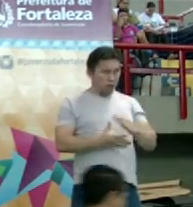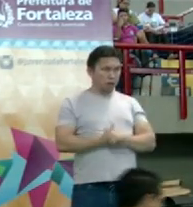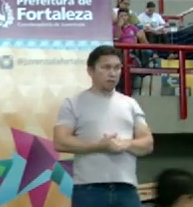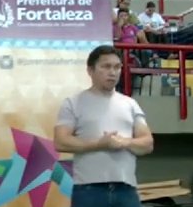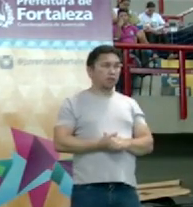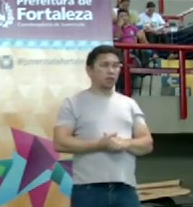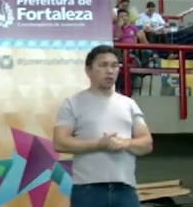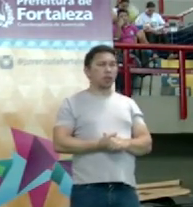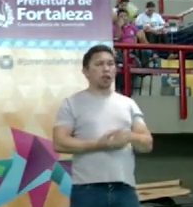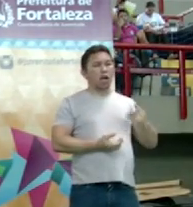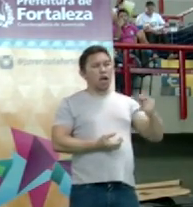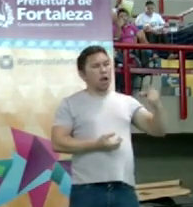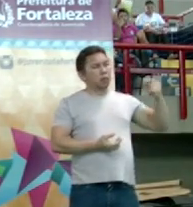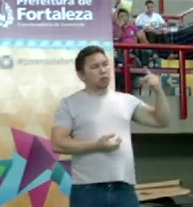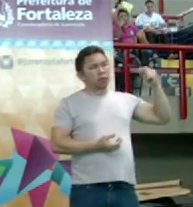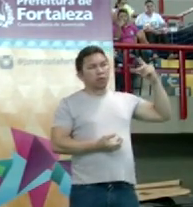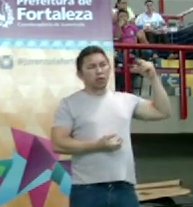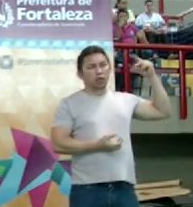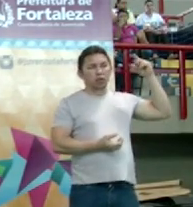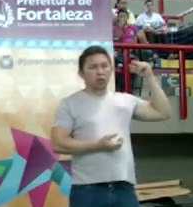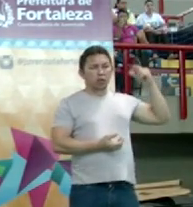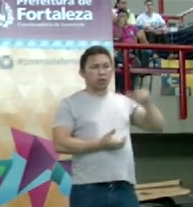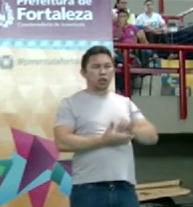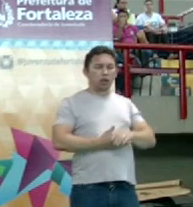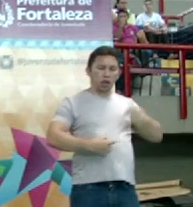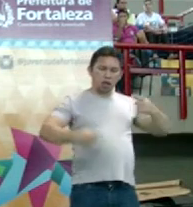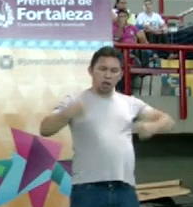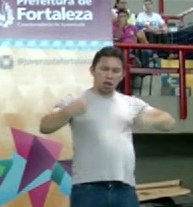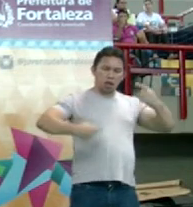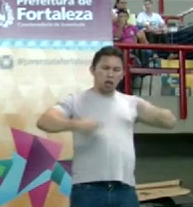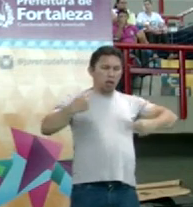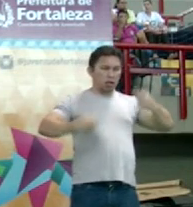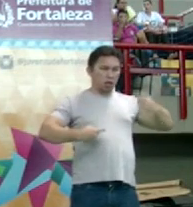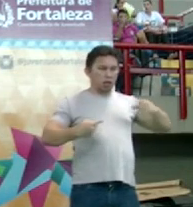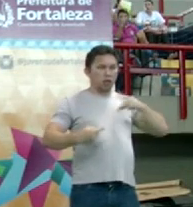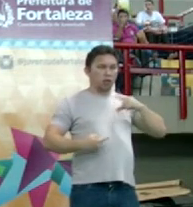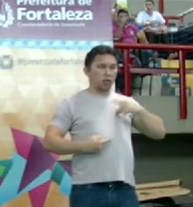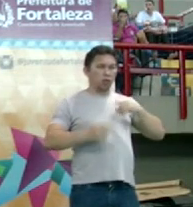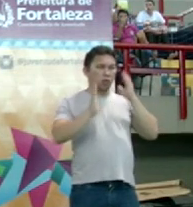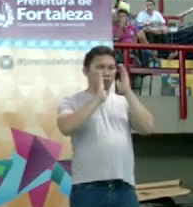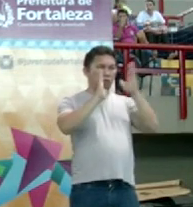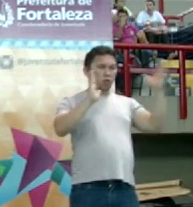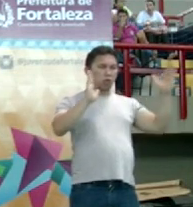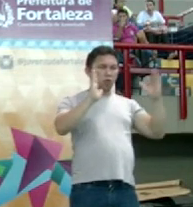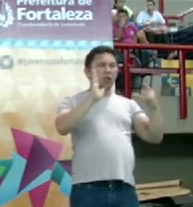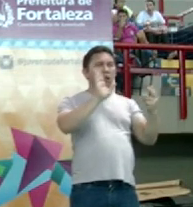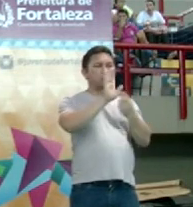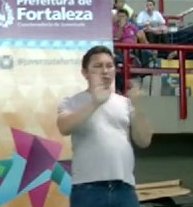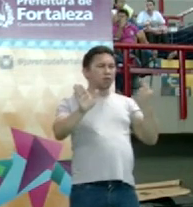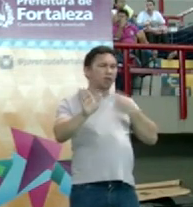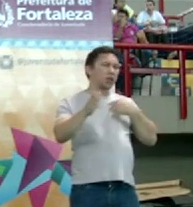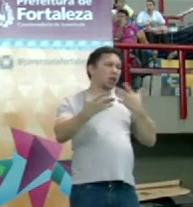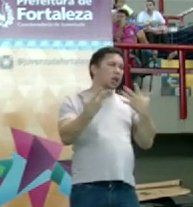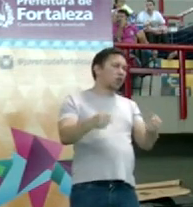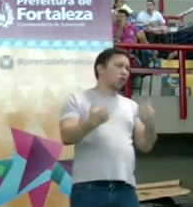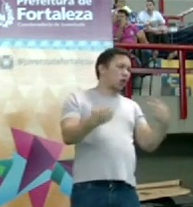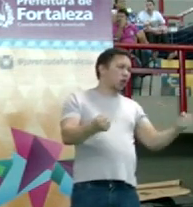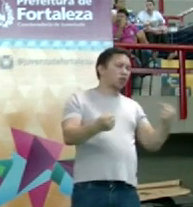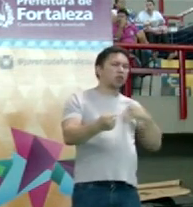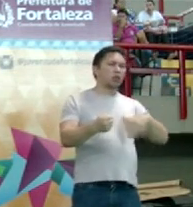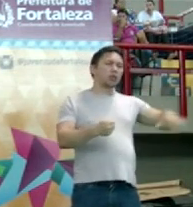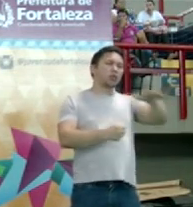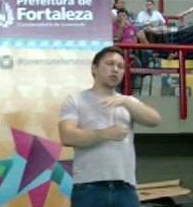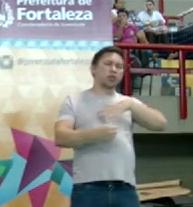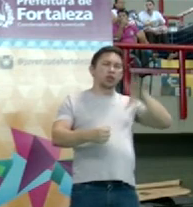assim, há muito tempo que a polêmica das biografias não autorizadas vem dominando